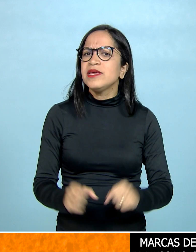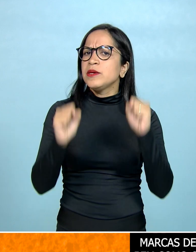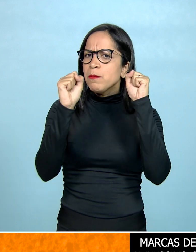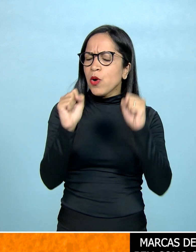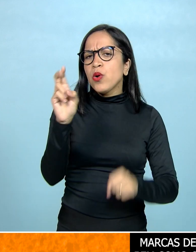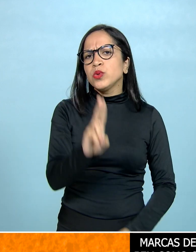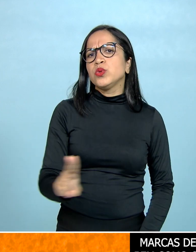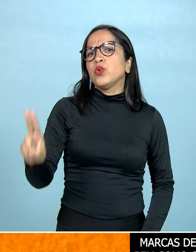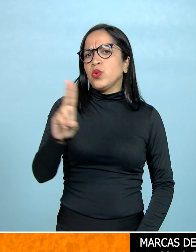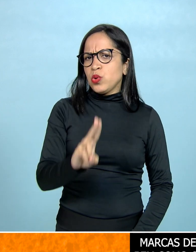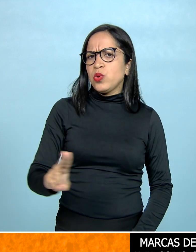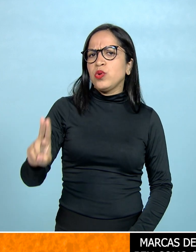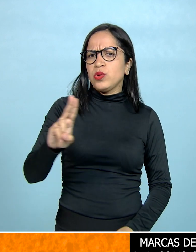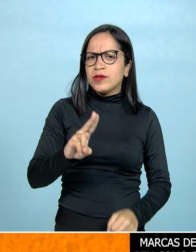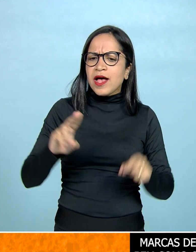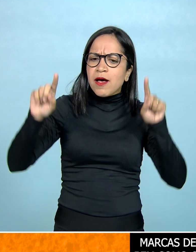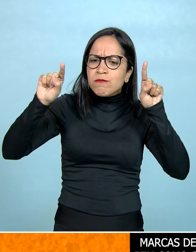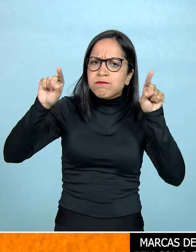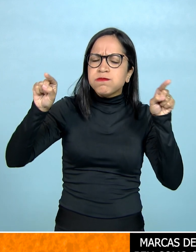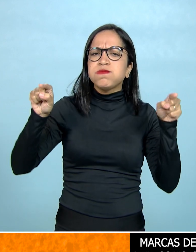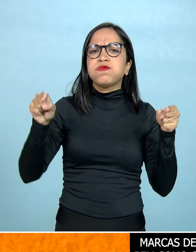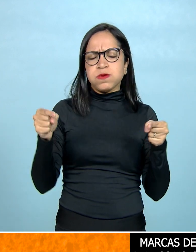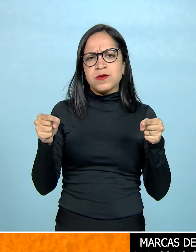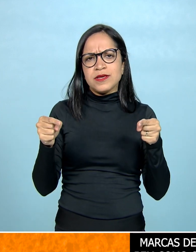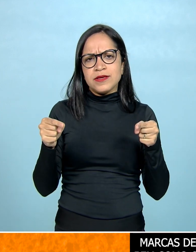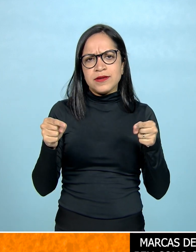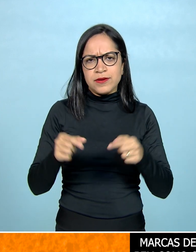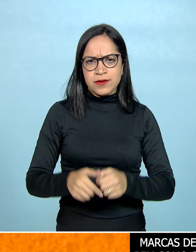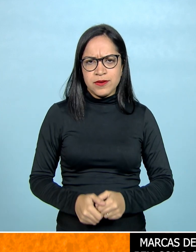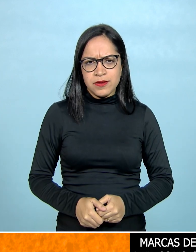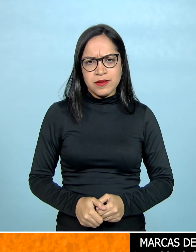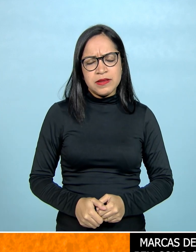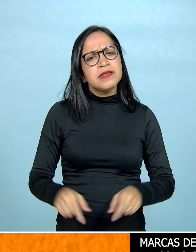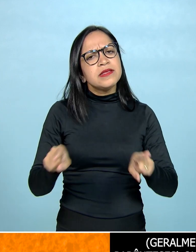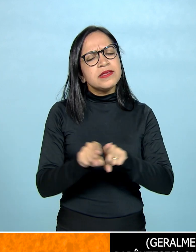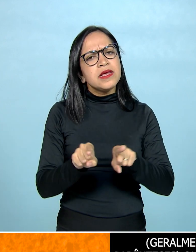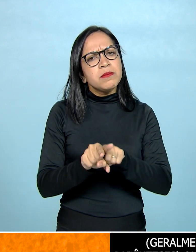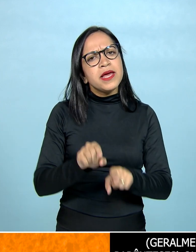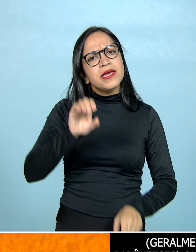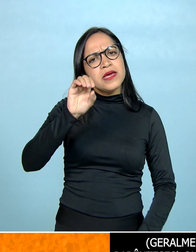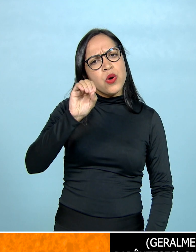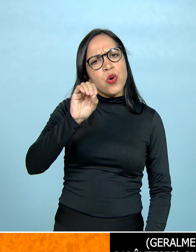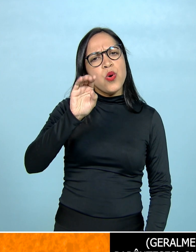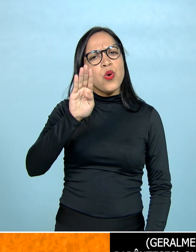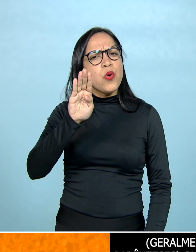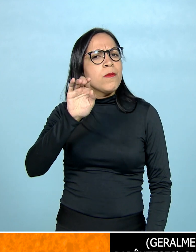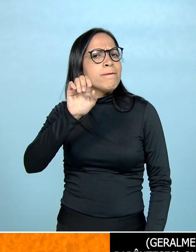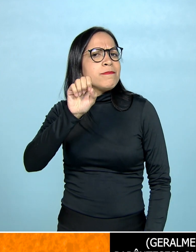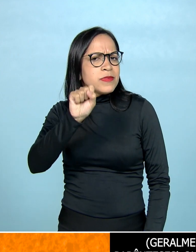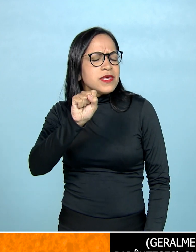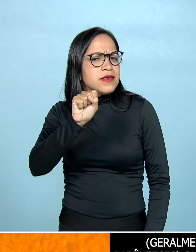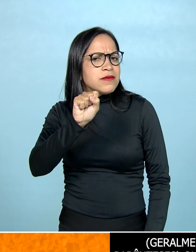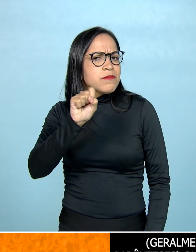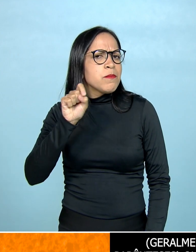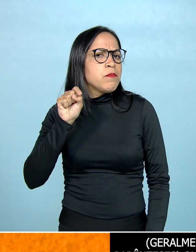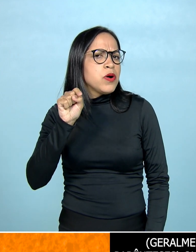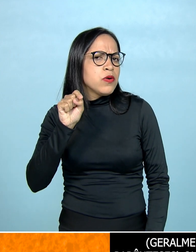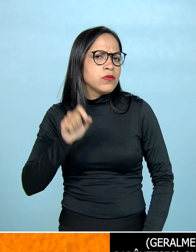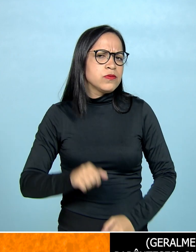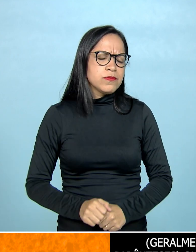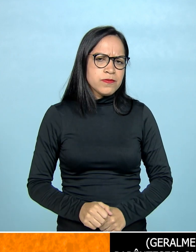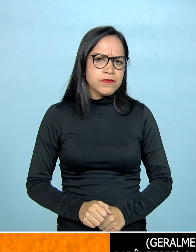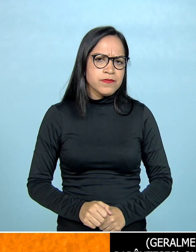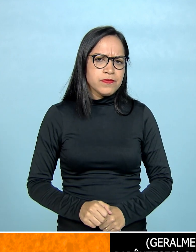muitas marcas de oralidade, bem como observações, geralmente entre parênteses,